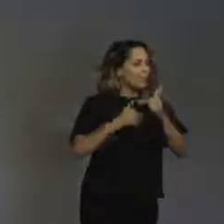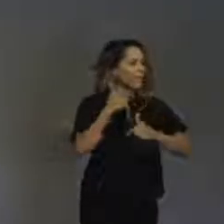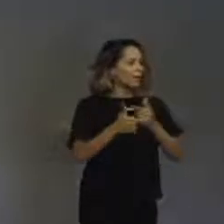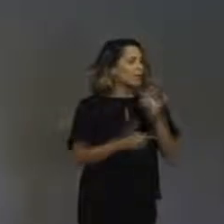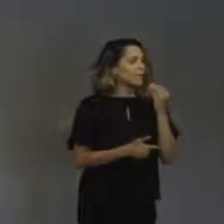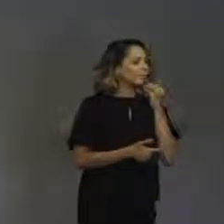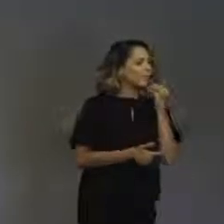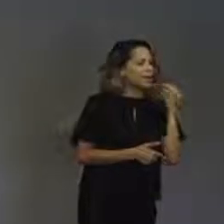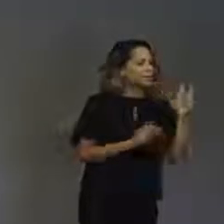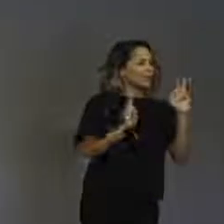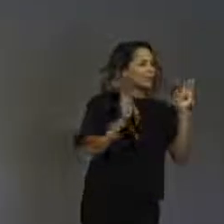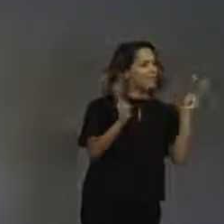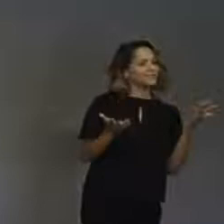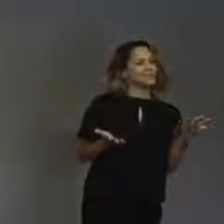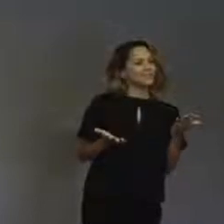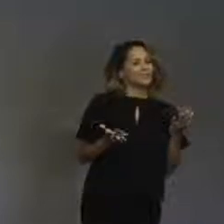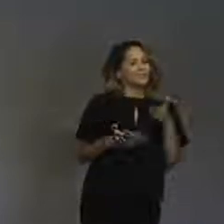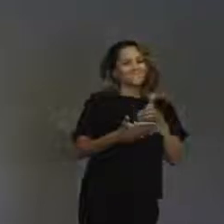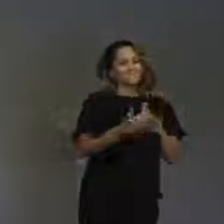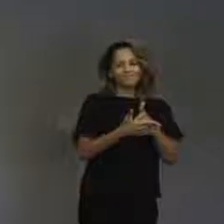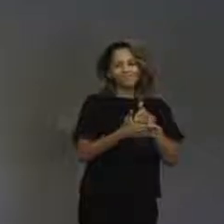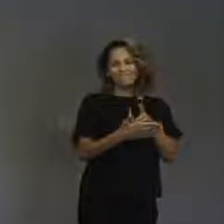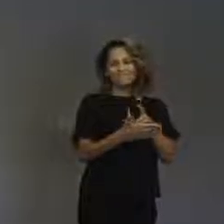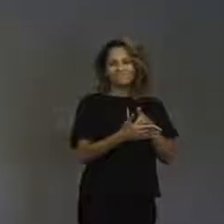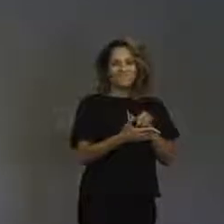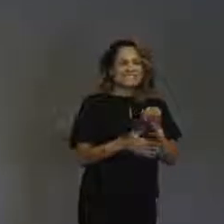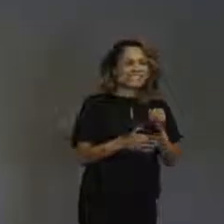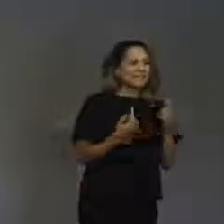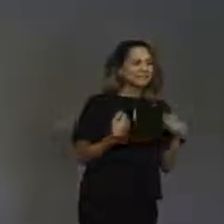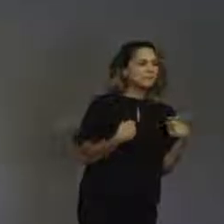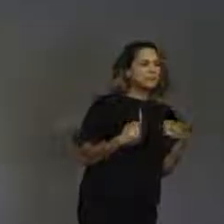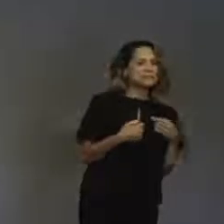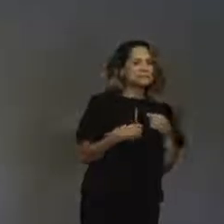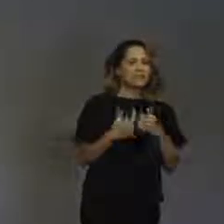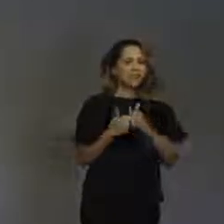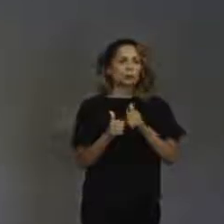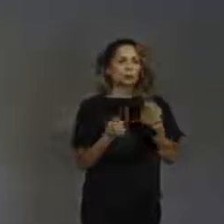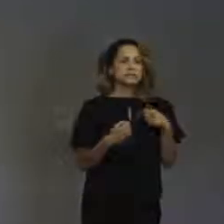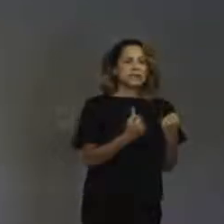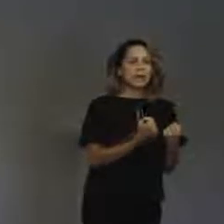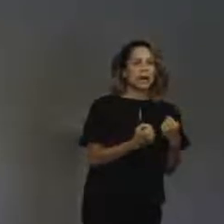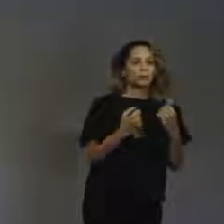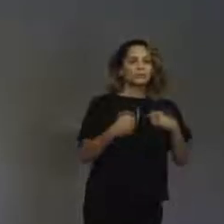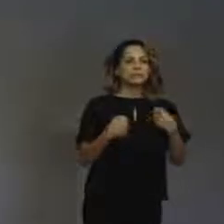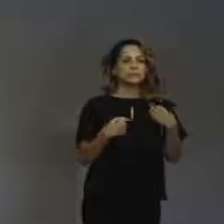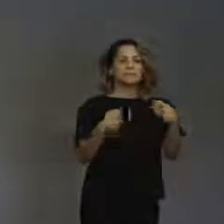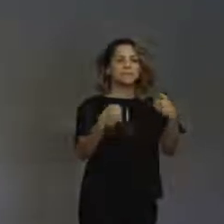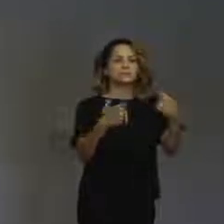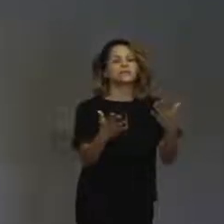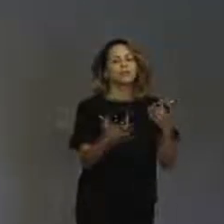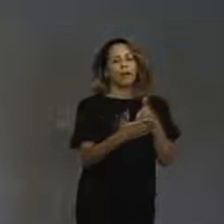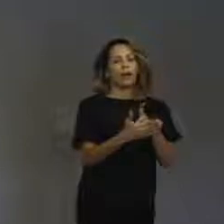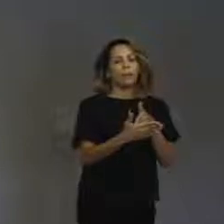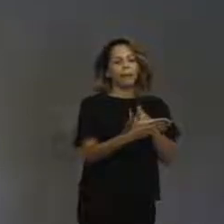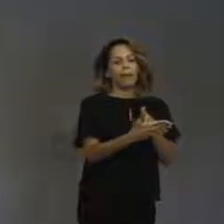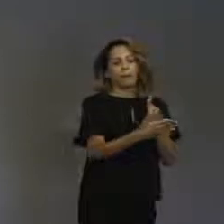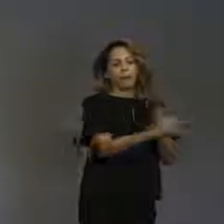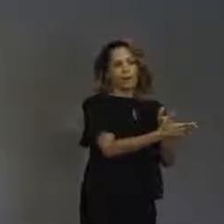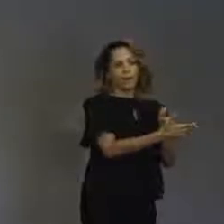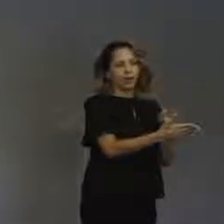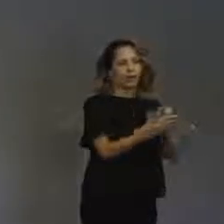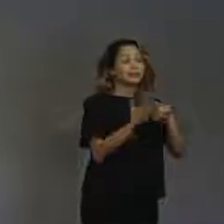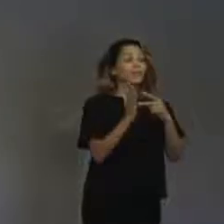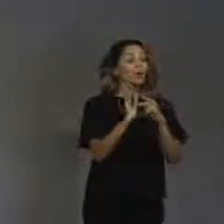a Cainha traz esse ponto bem claro de lazer também. Significa, na prática, falando bem, trocando em miúdo, que um